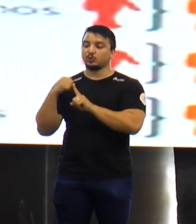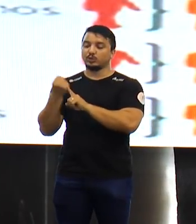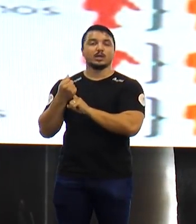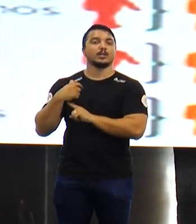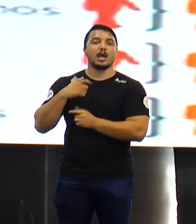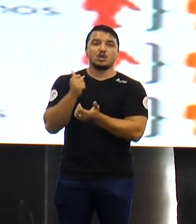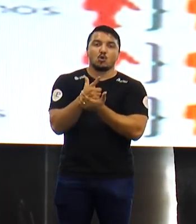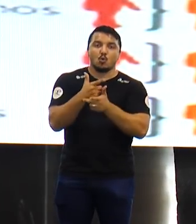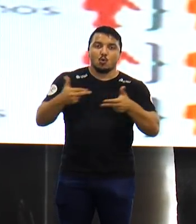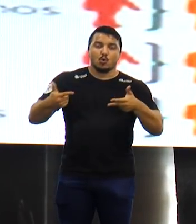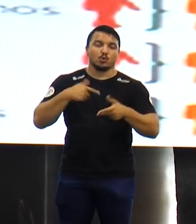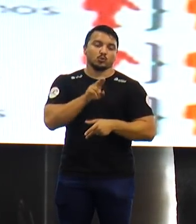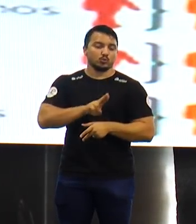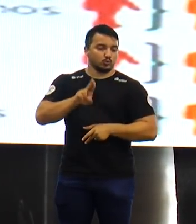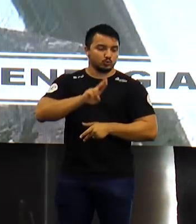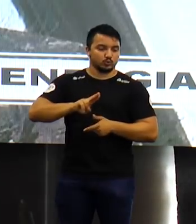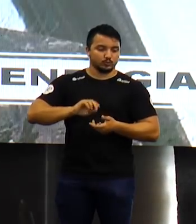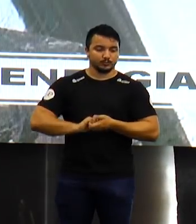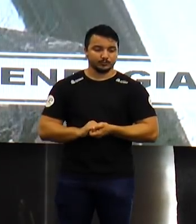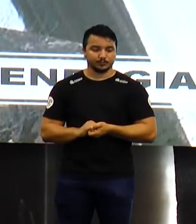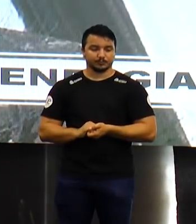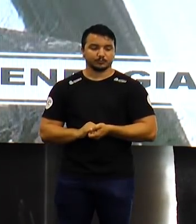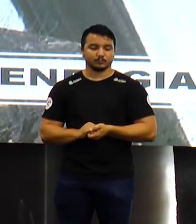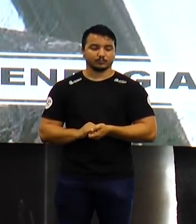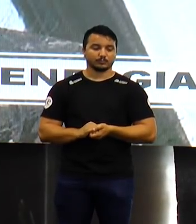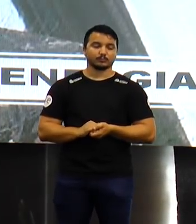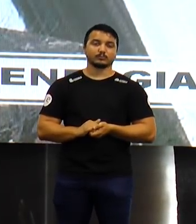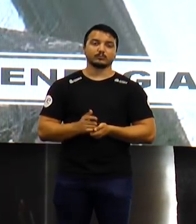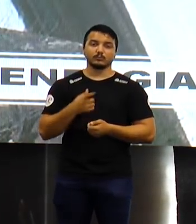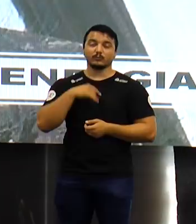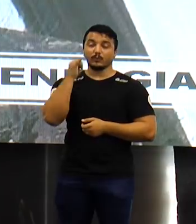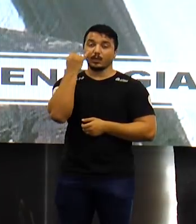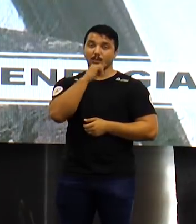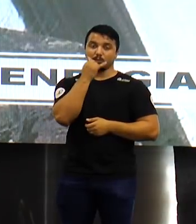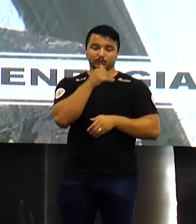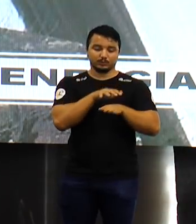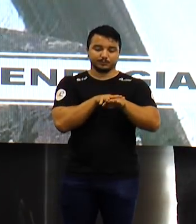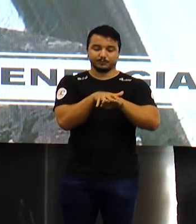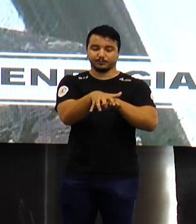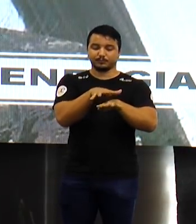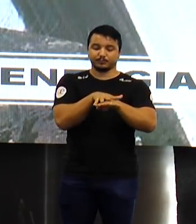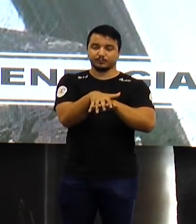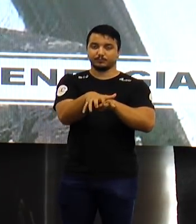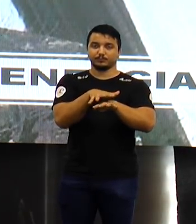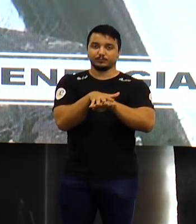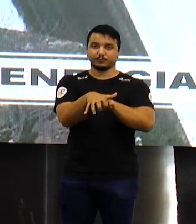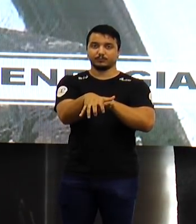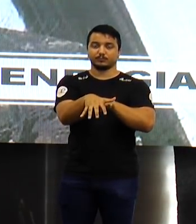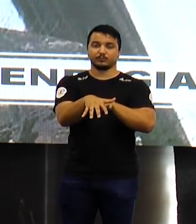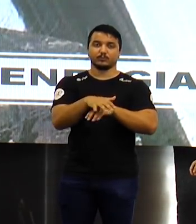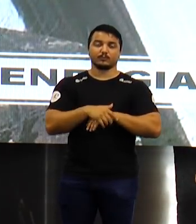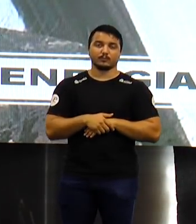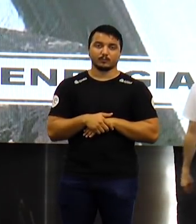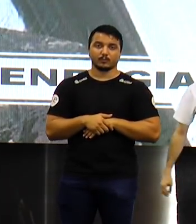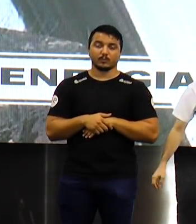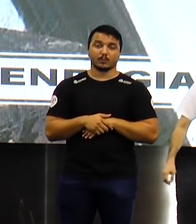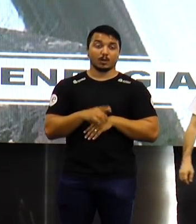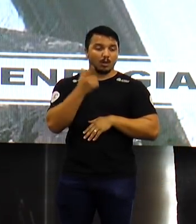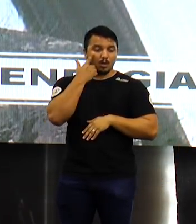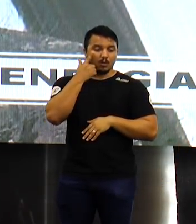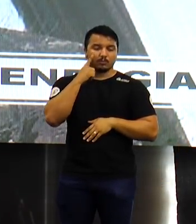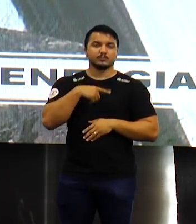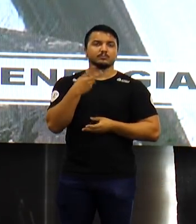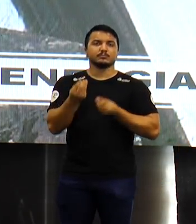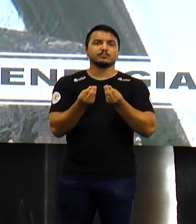Tá claro? Vamos seguir. Bom, e aí vamos falar sobre ela, a nossa energia hidrelétrica. Moçada,